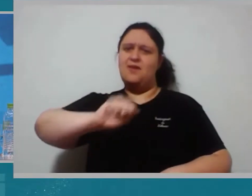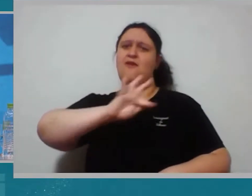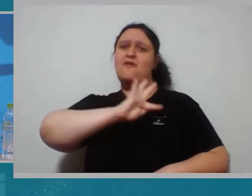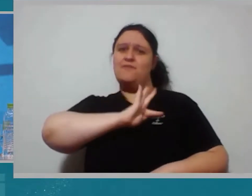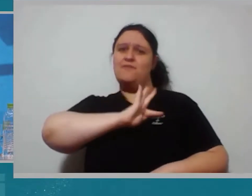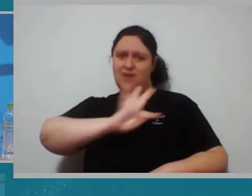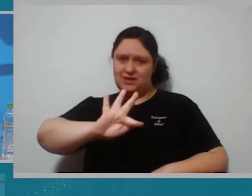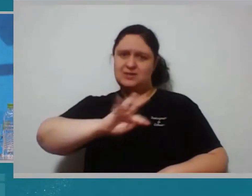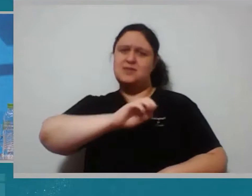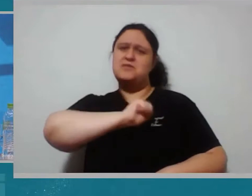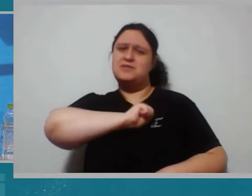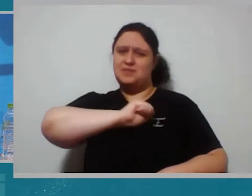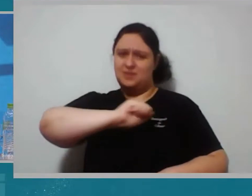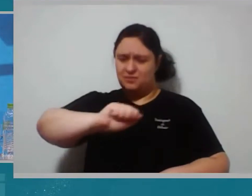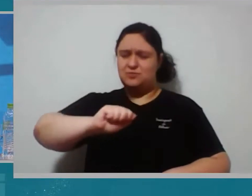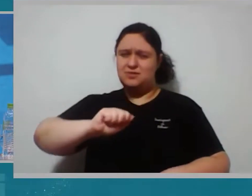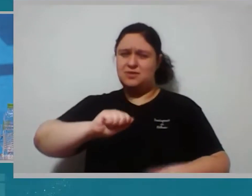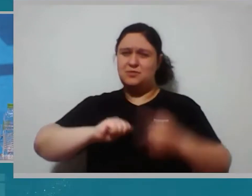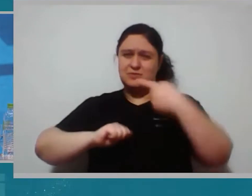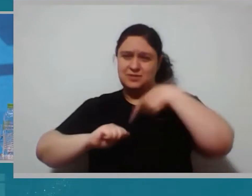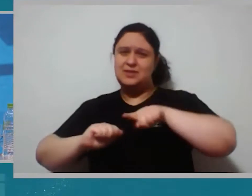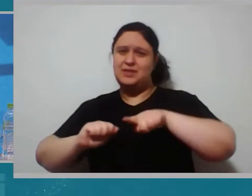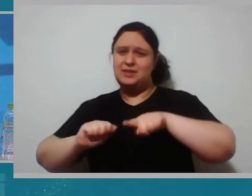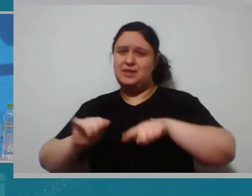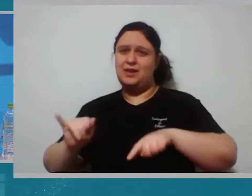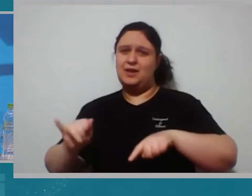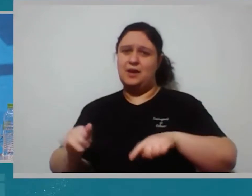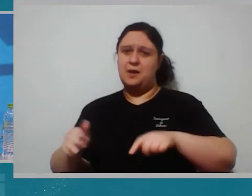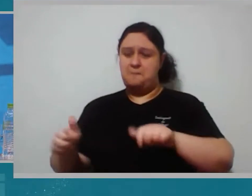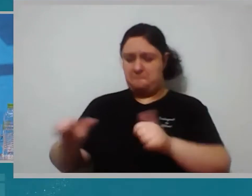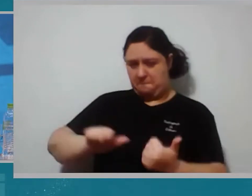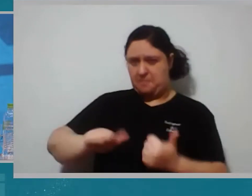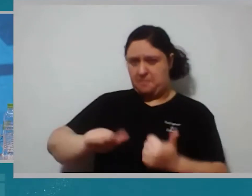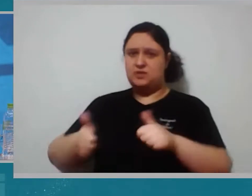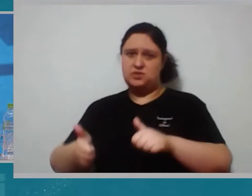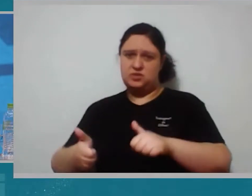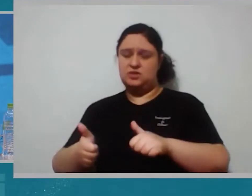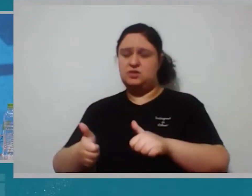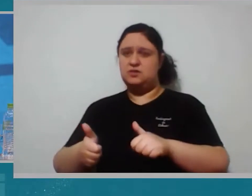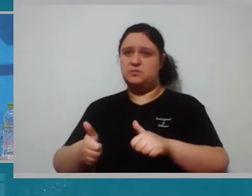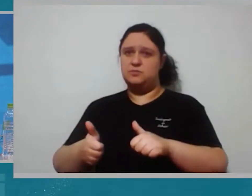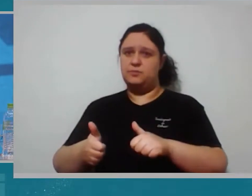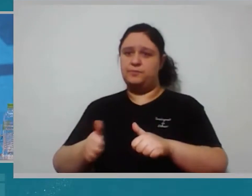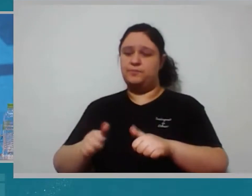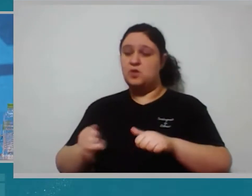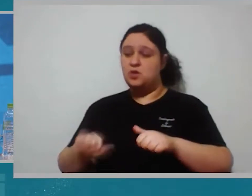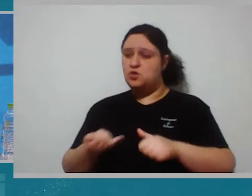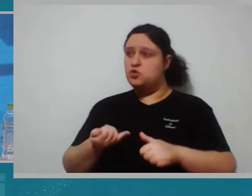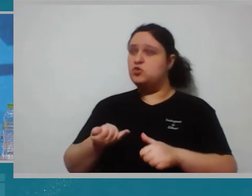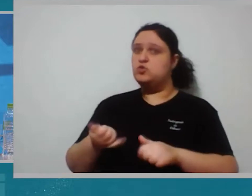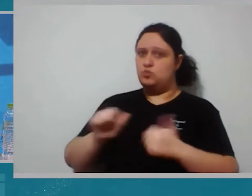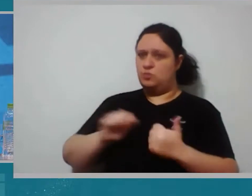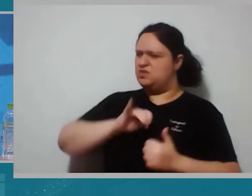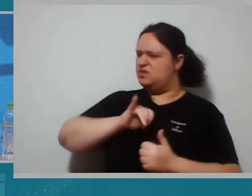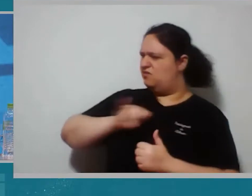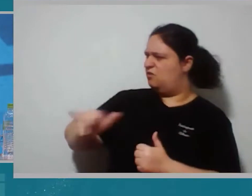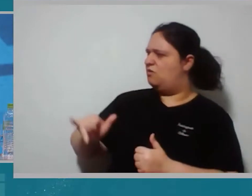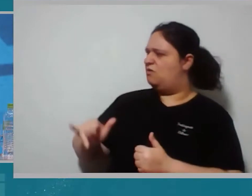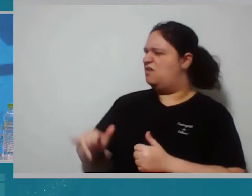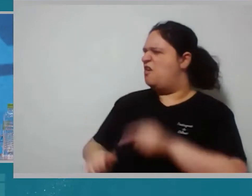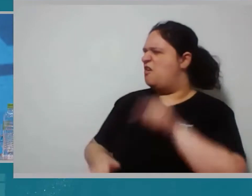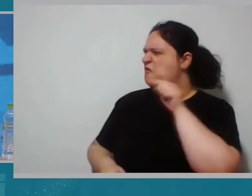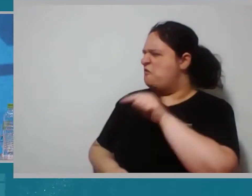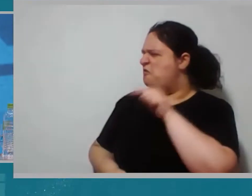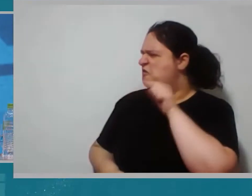João Batista disse para eles, raça de víboras. Quem vos induziu a fugir da